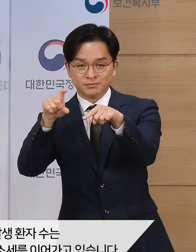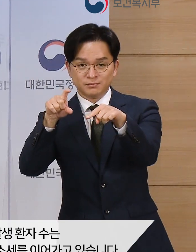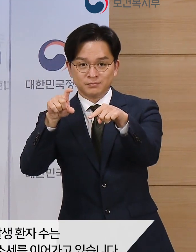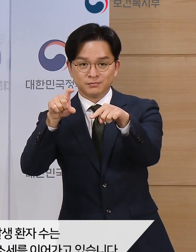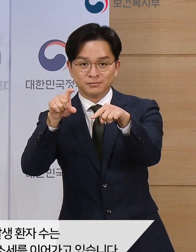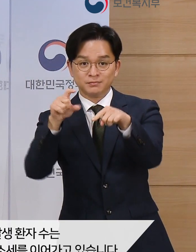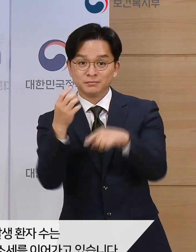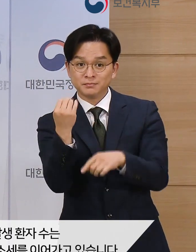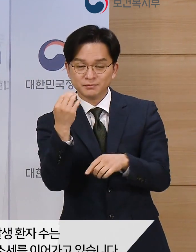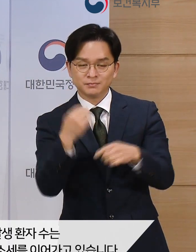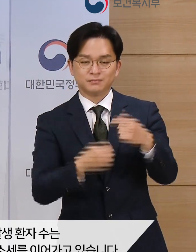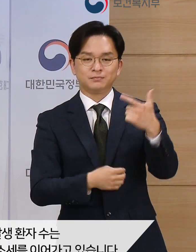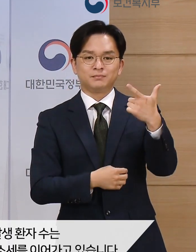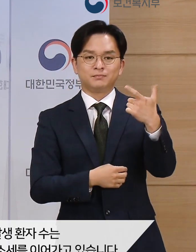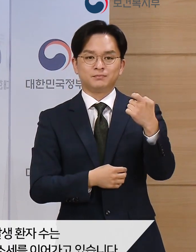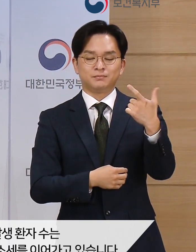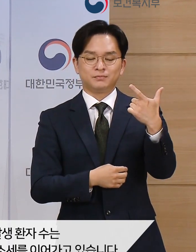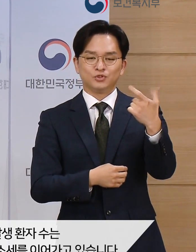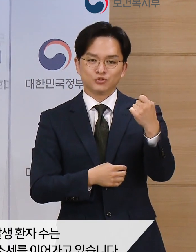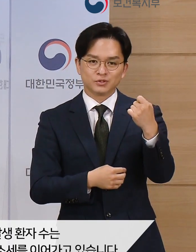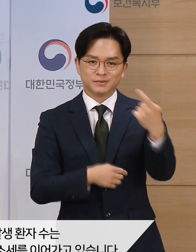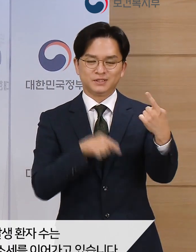수는 1일